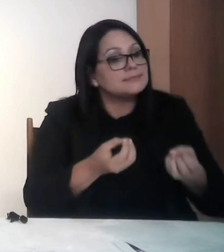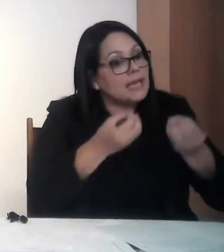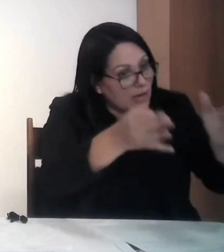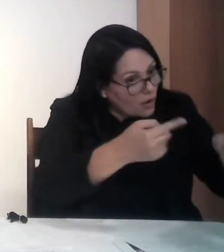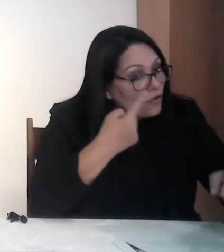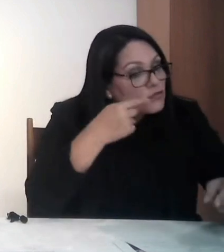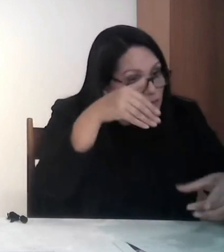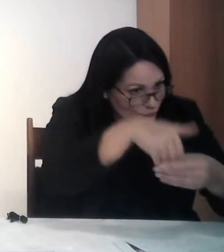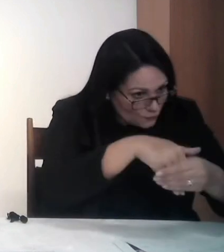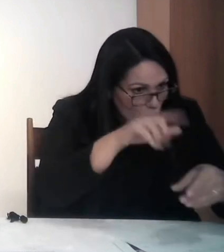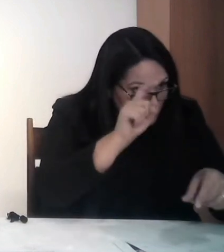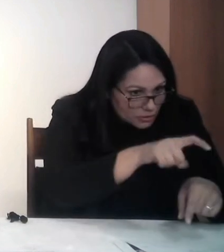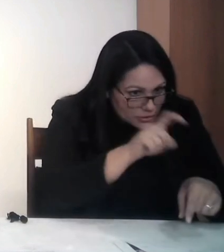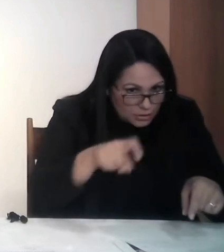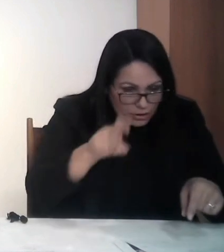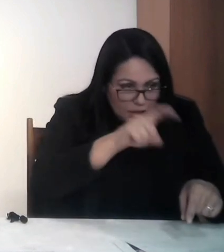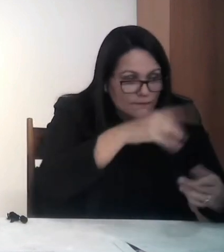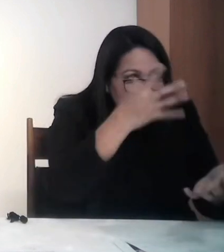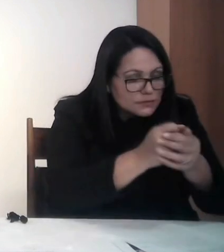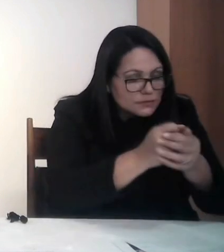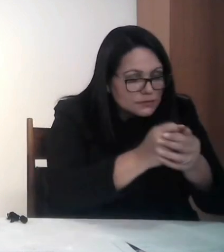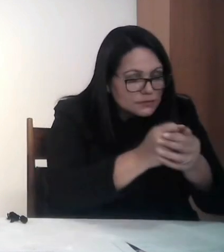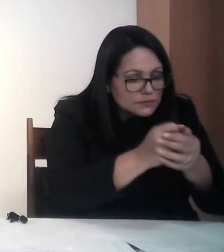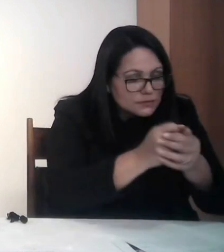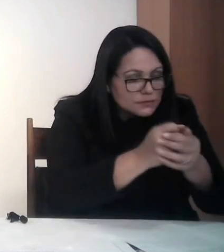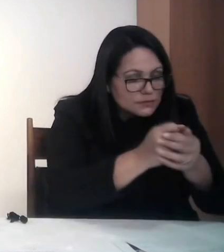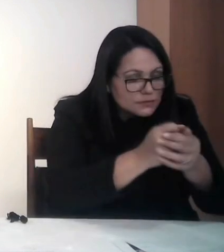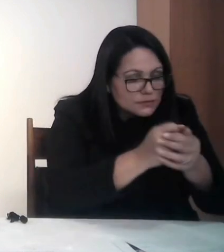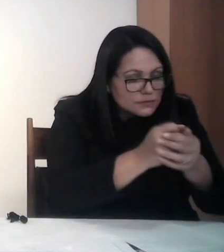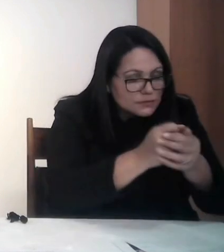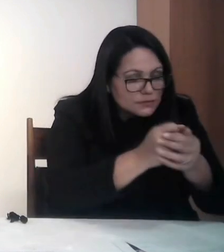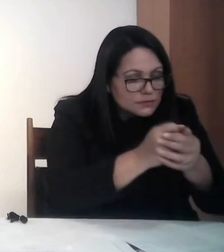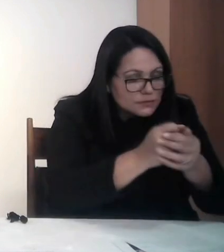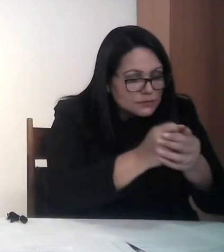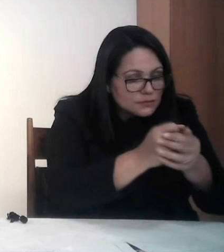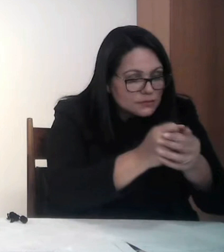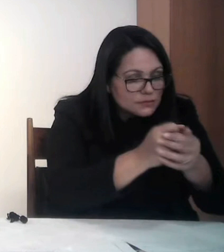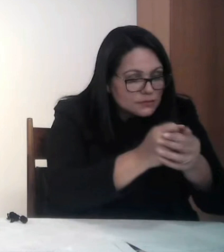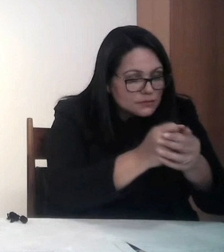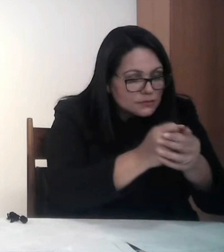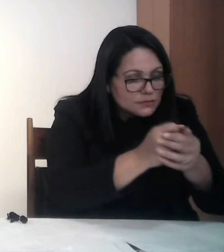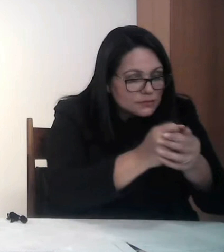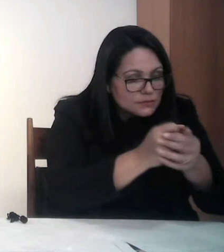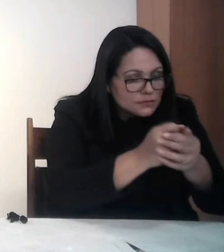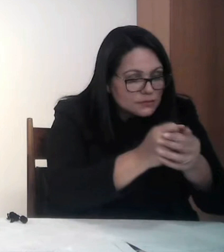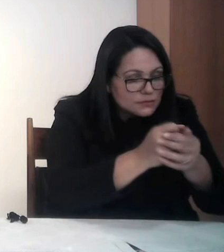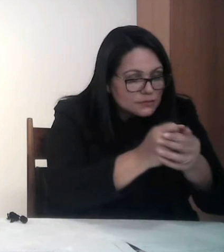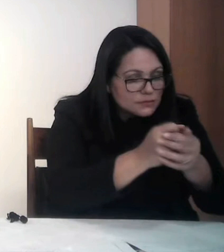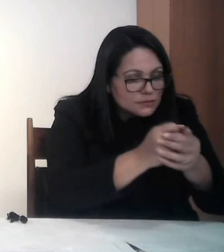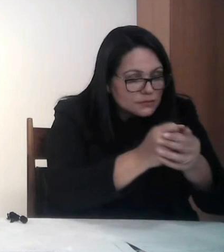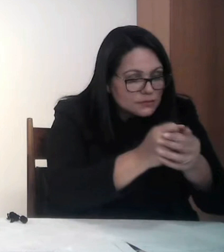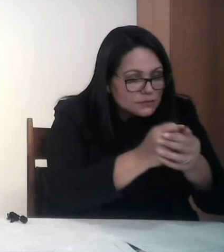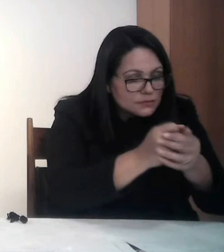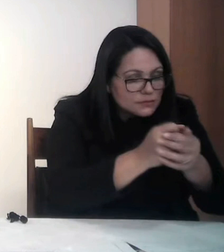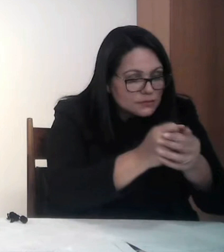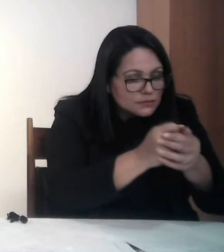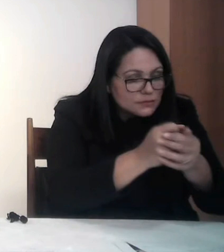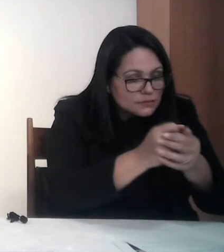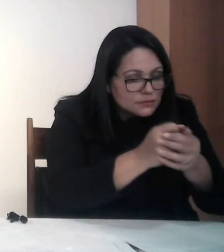de quem ele, porventura, for votar. O voto vai ser contado para aquela pessoa. Não podemos ter umas